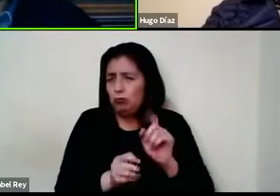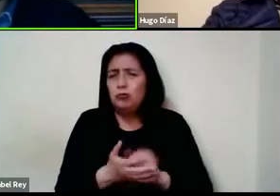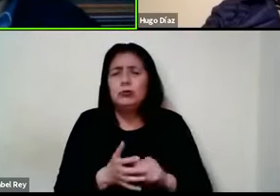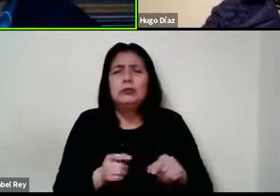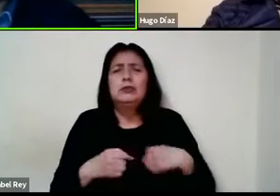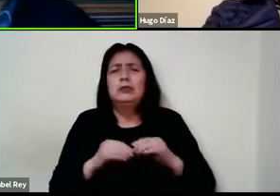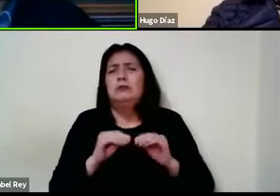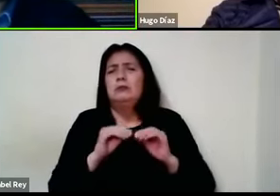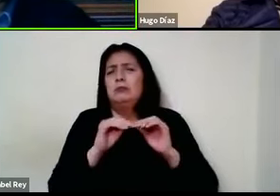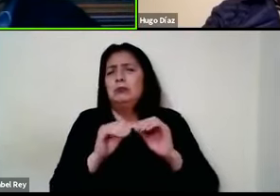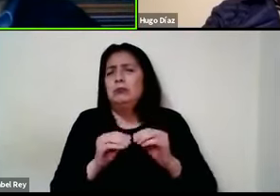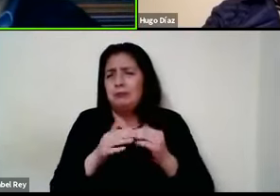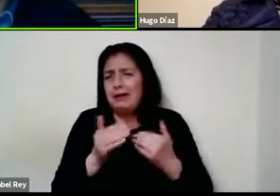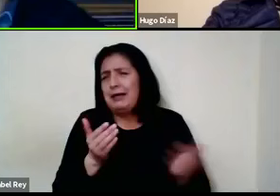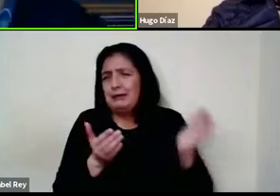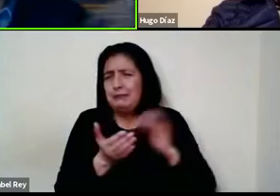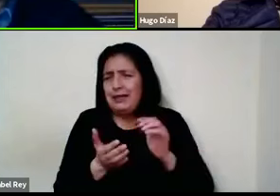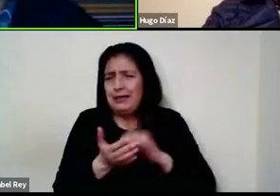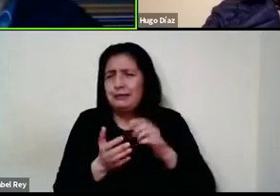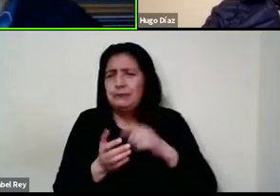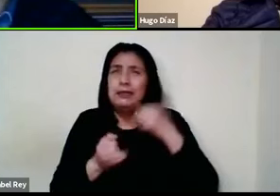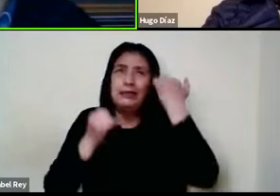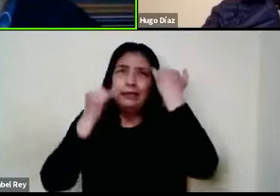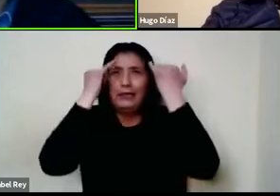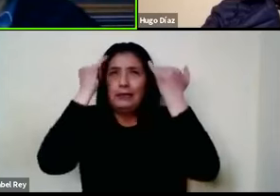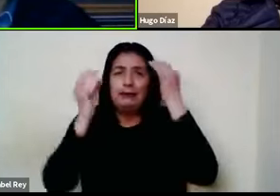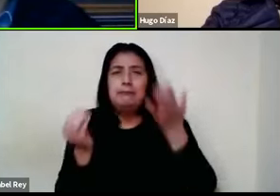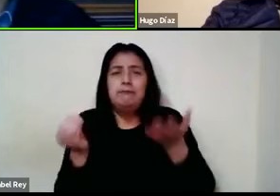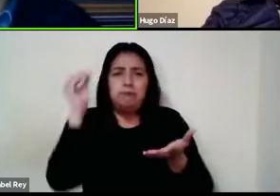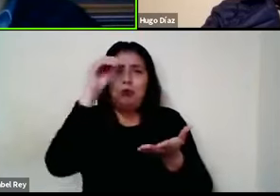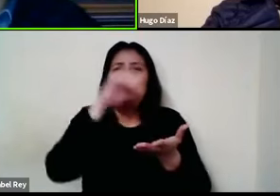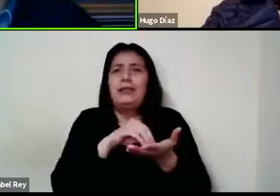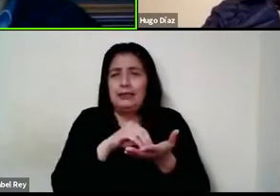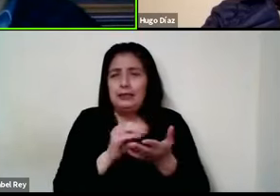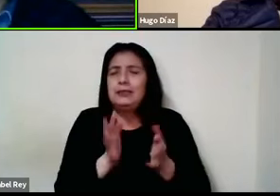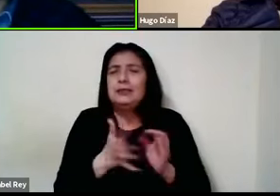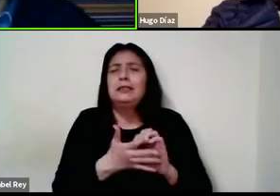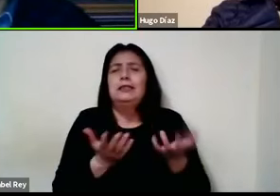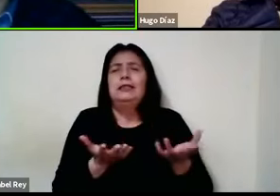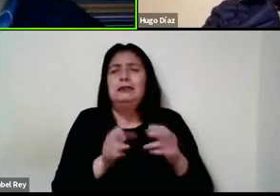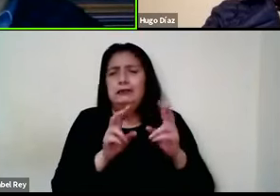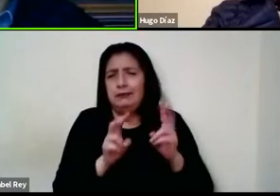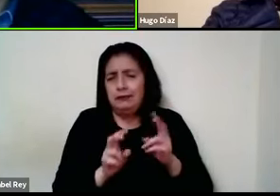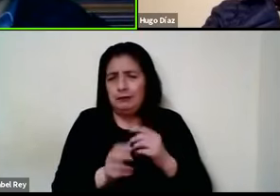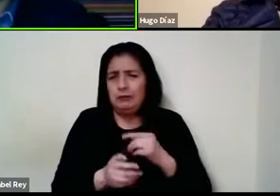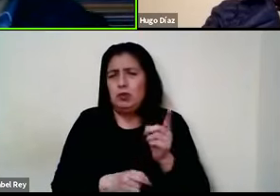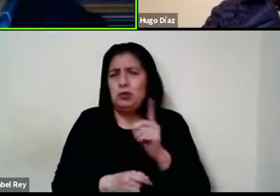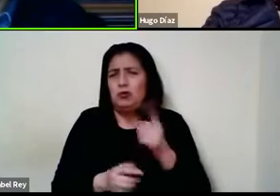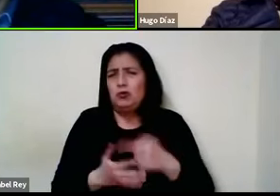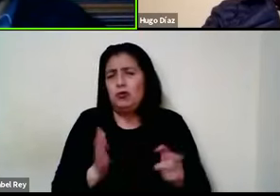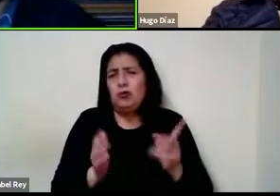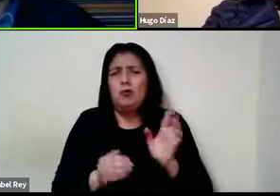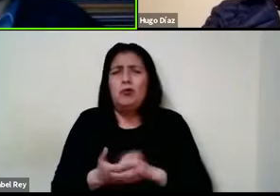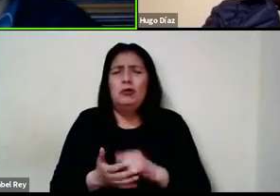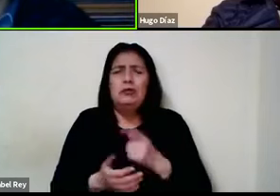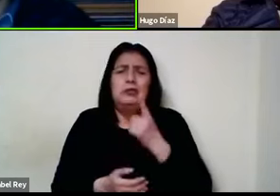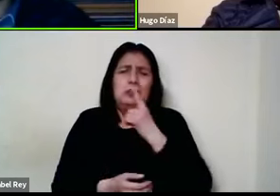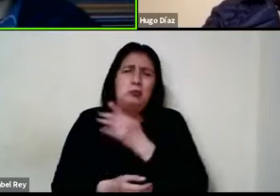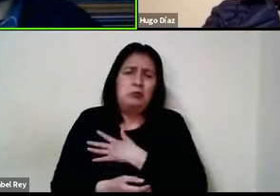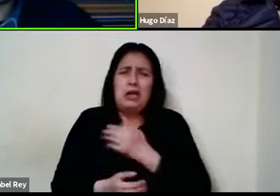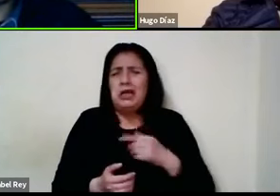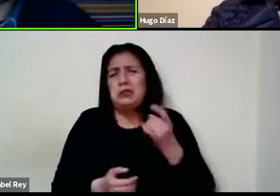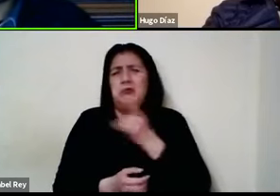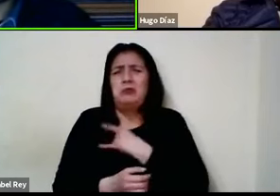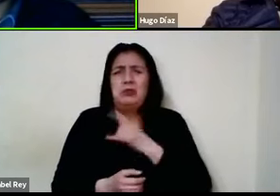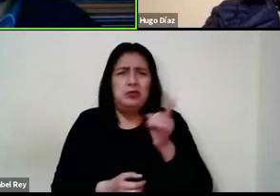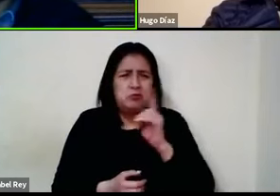que ponernos un escalón más para crear contenido. Y crear contenido, no estamos hablando de nivel superior ni de secundaria, creo que se puede hacer